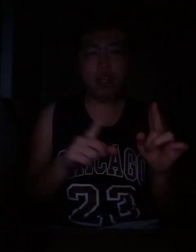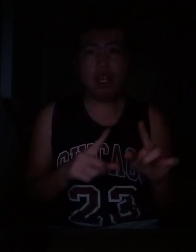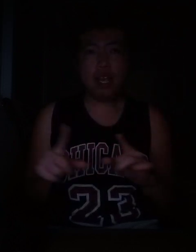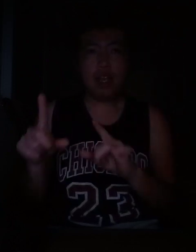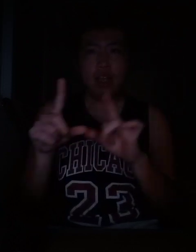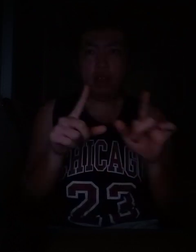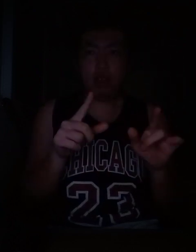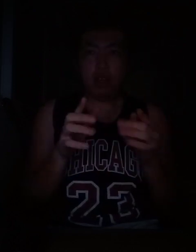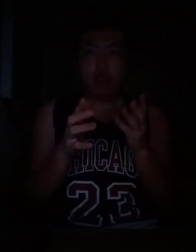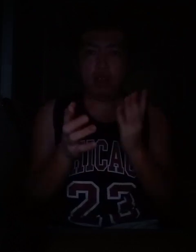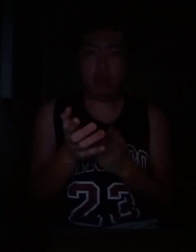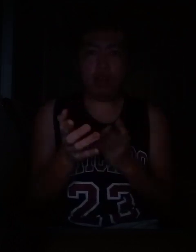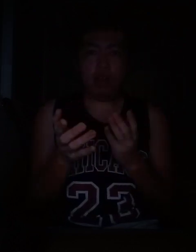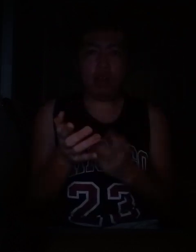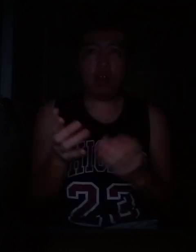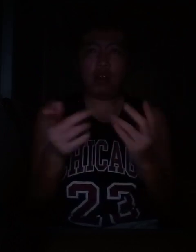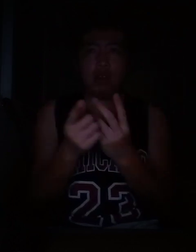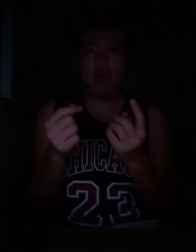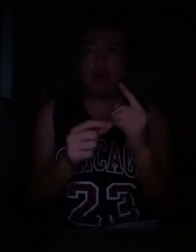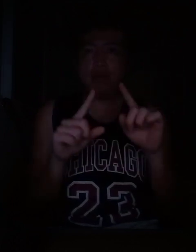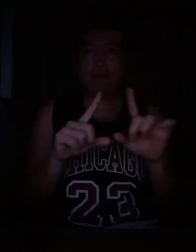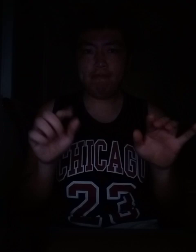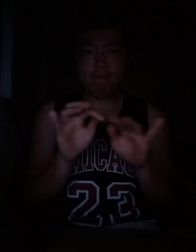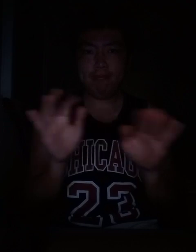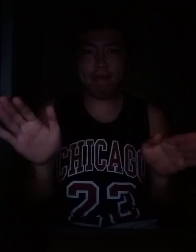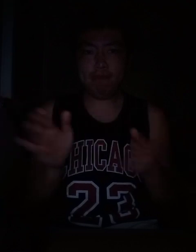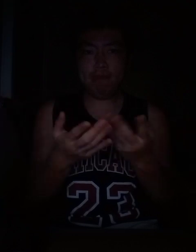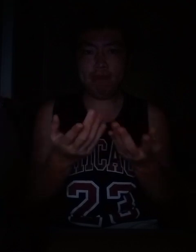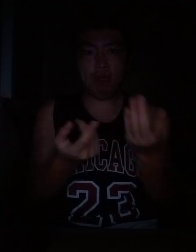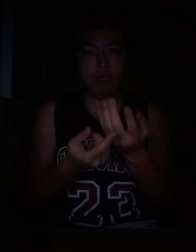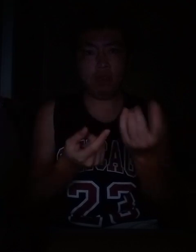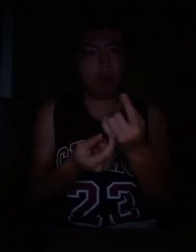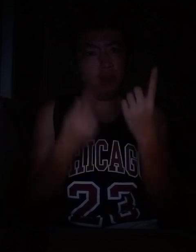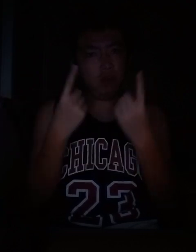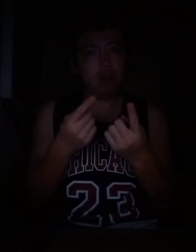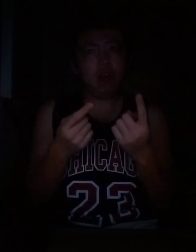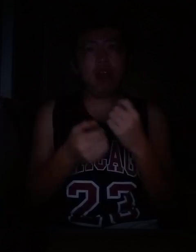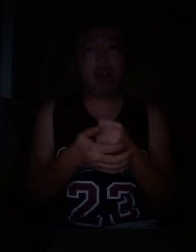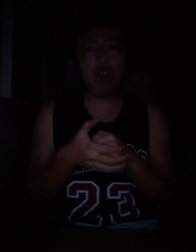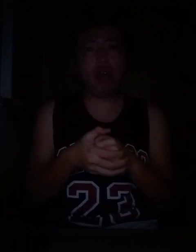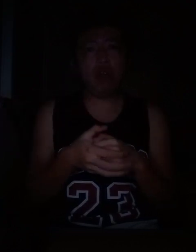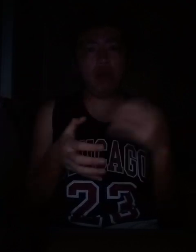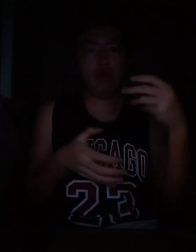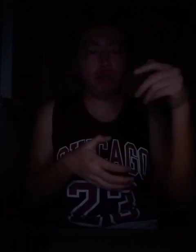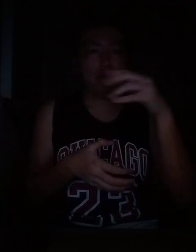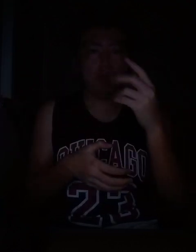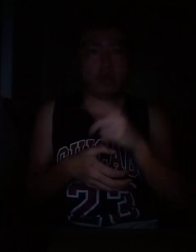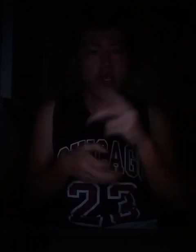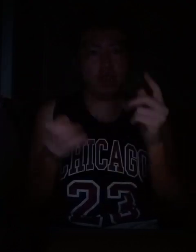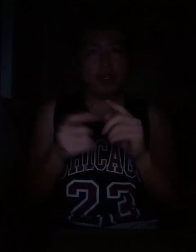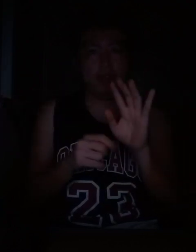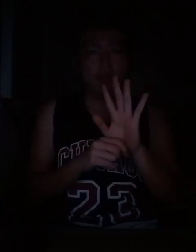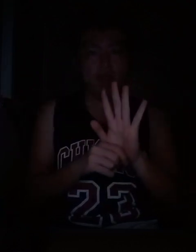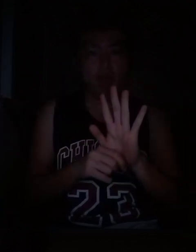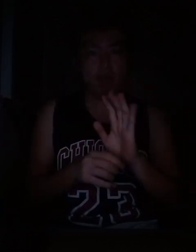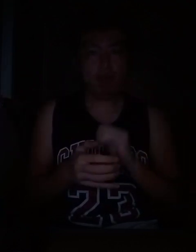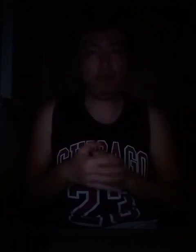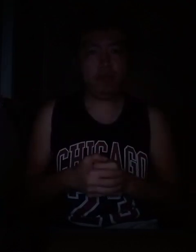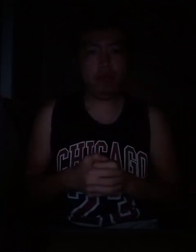공포됨에 따라 화재 등 재난 현장에서 사용된 장비와 인력에 대해 보상 제도를 시행한다고 밝혔습니다.